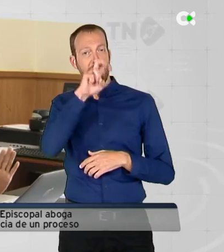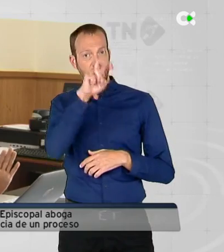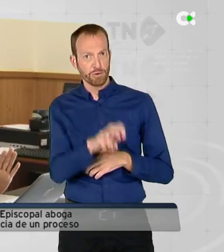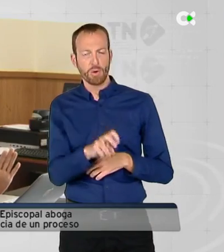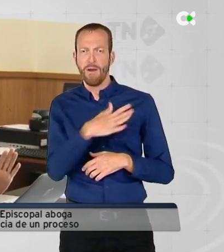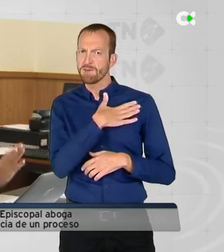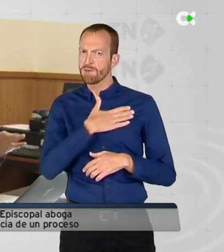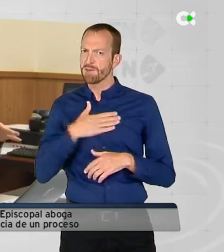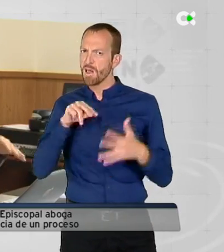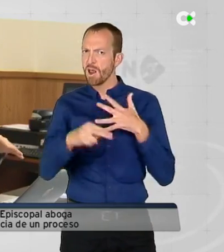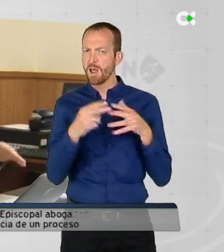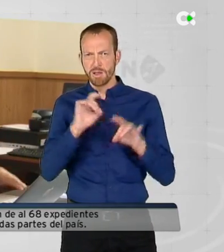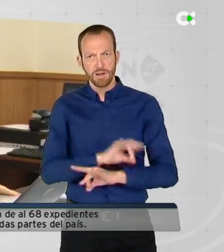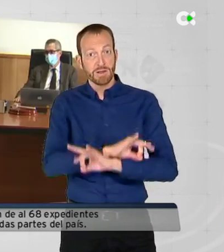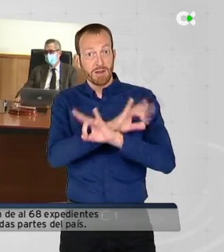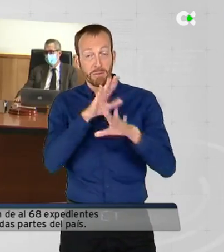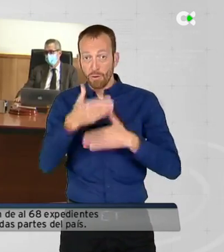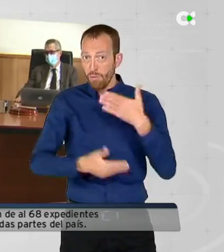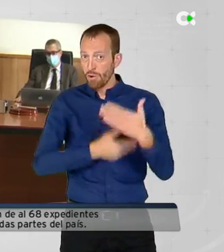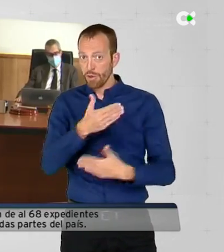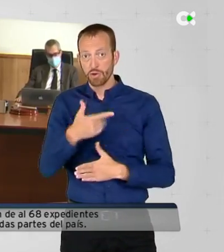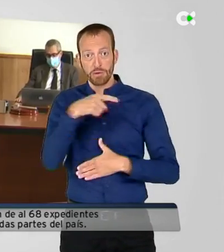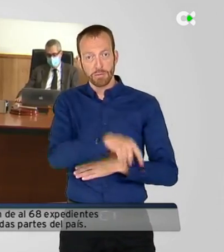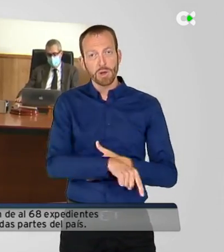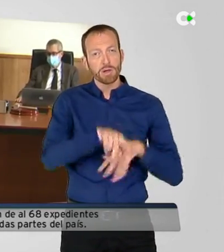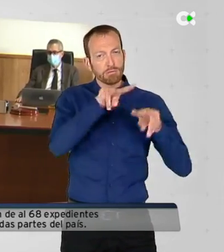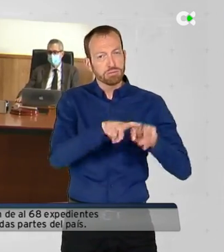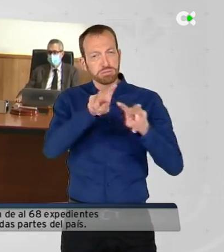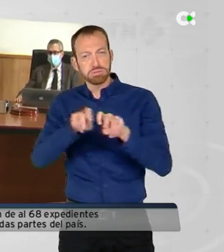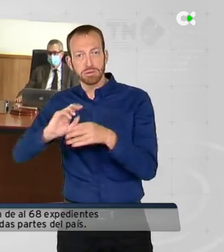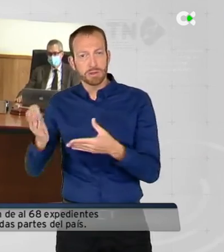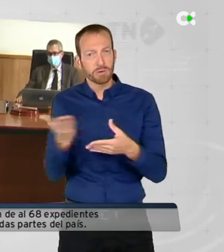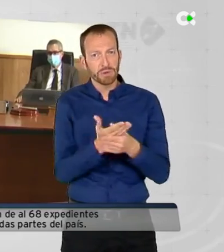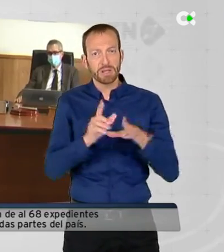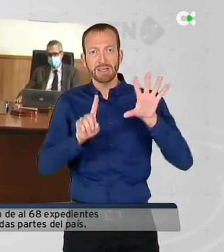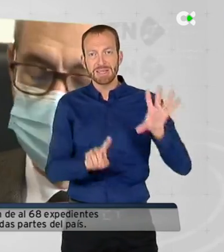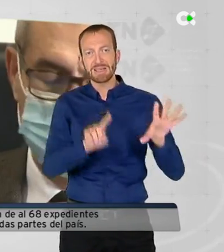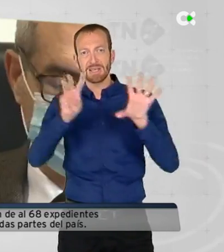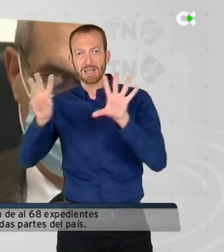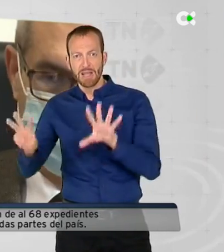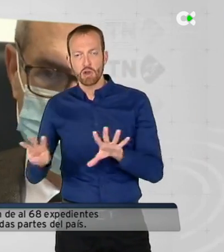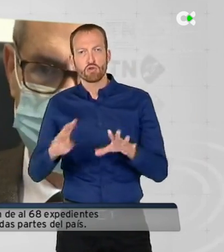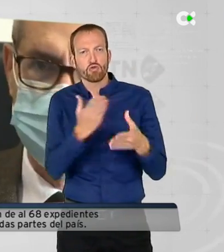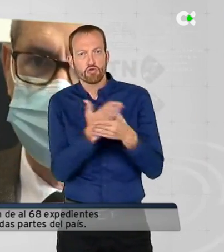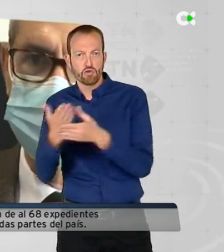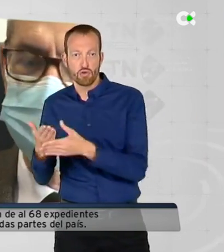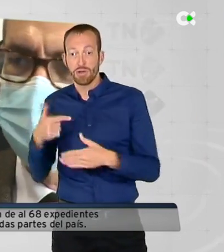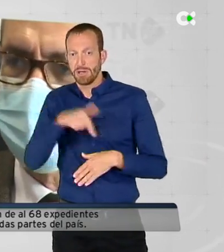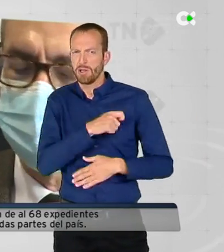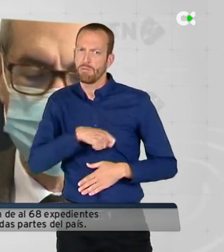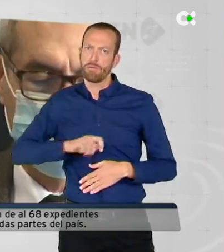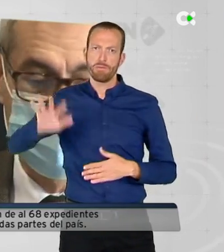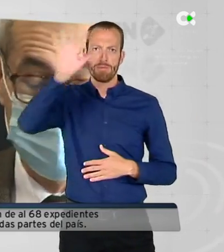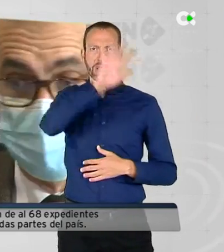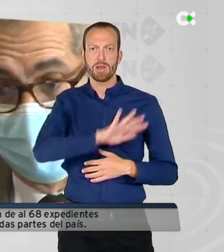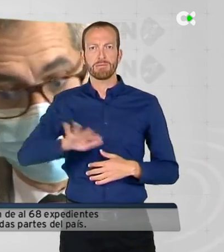la transparencia de un proceso que incluye el examen de al menos 68 expedientes procedentes de